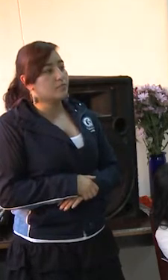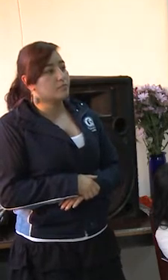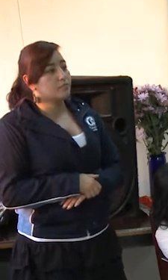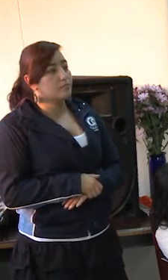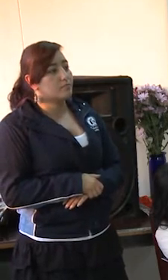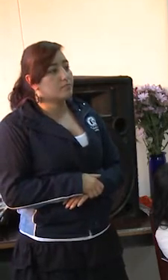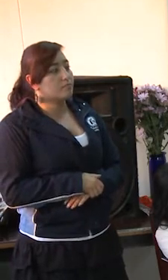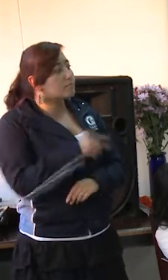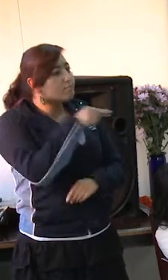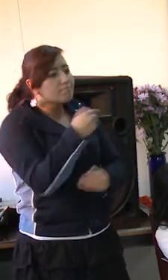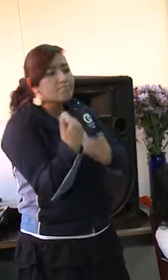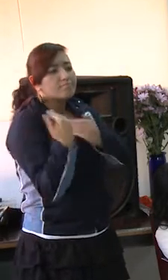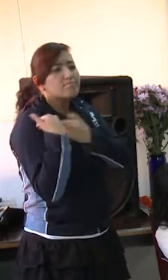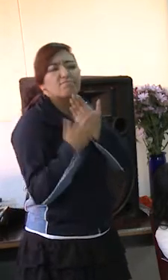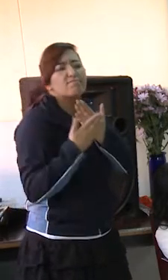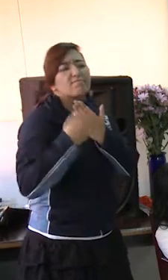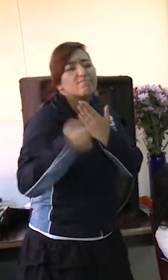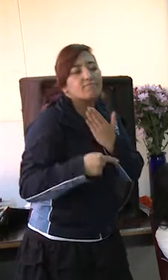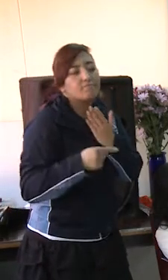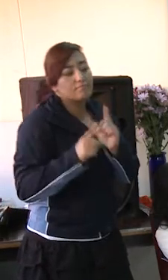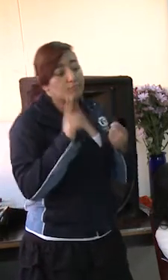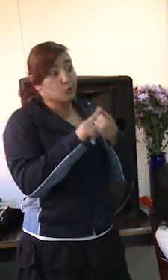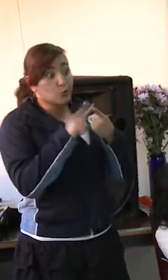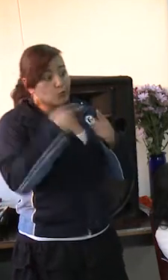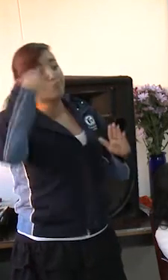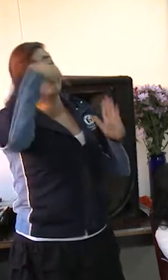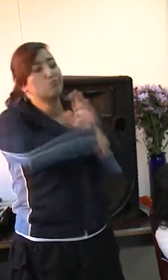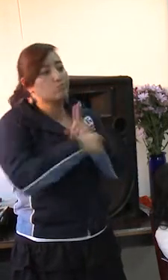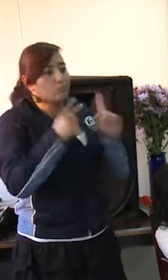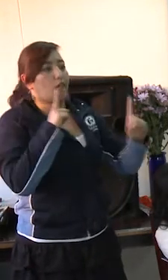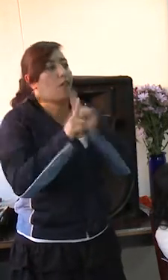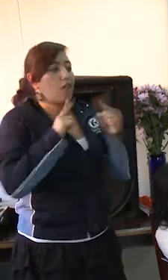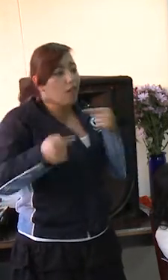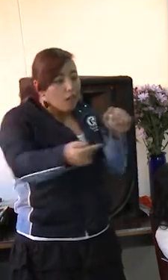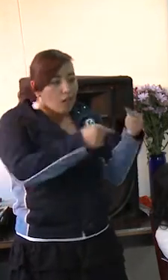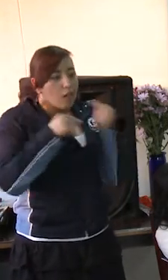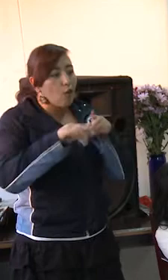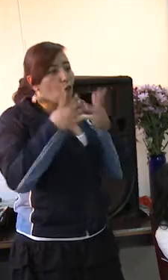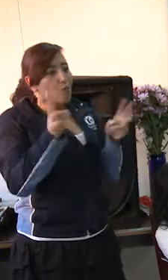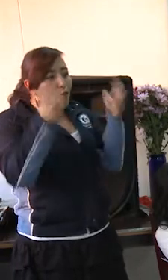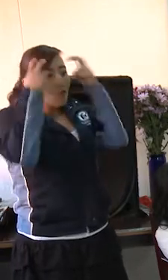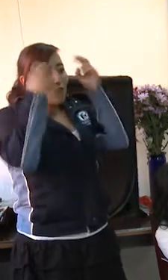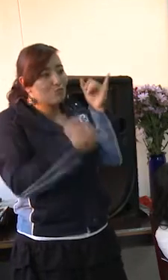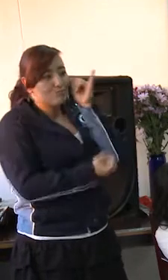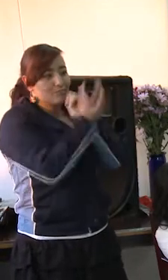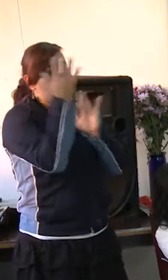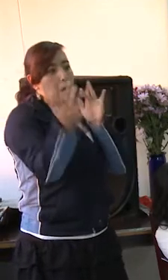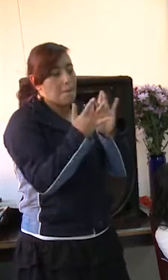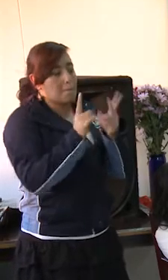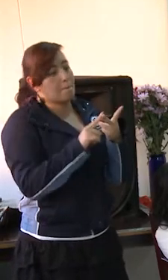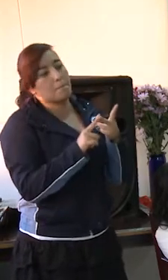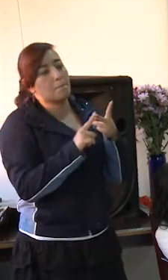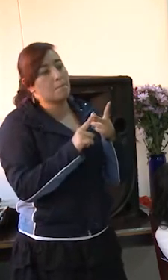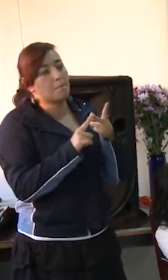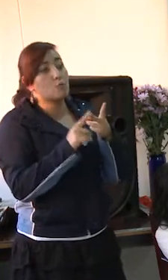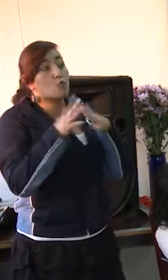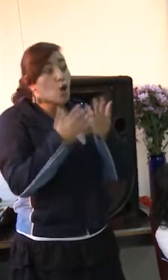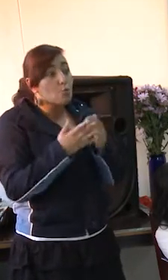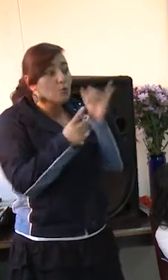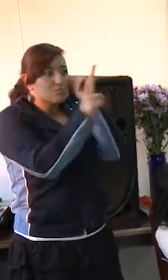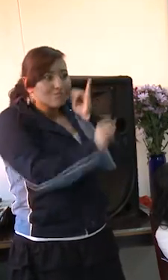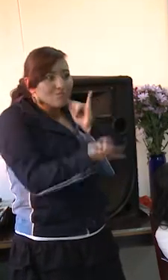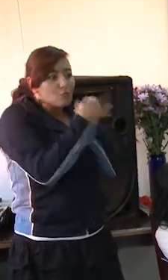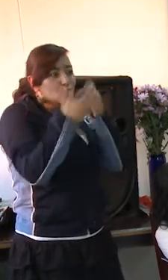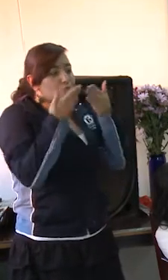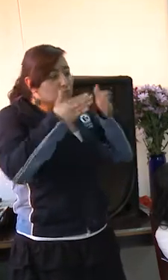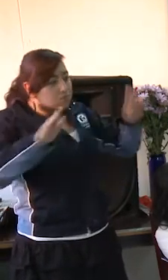que nos convoca a profundizar en el debate y generación de conocimiento pedagógico, abrir el debate epistémico